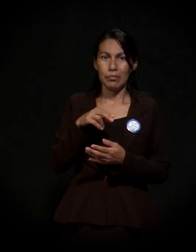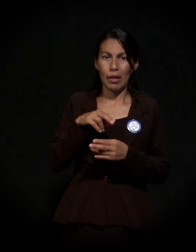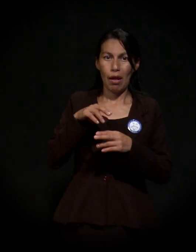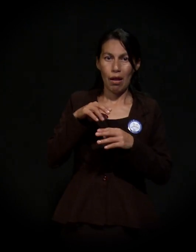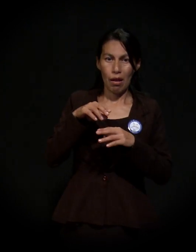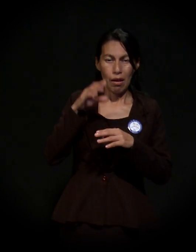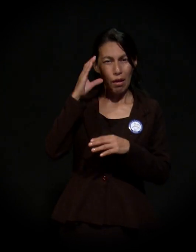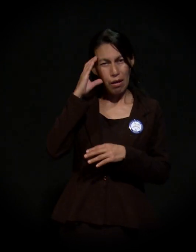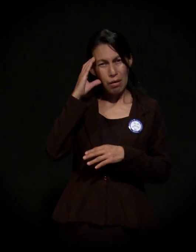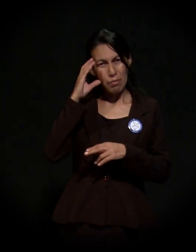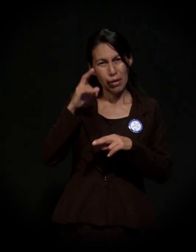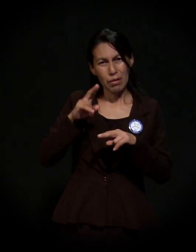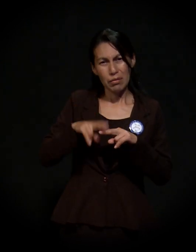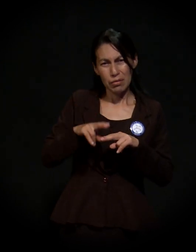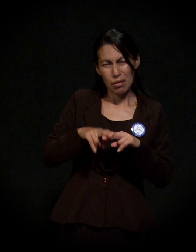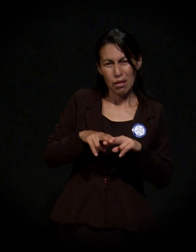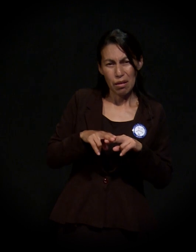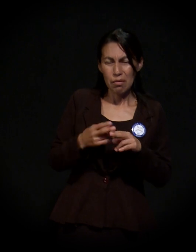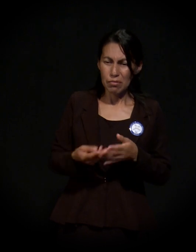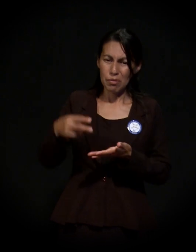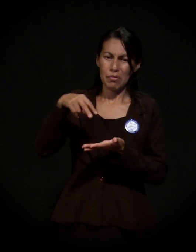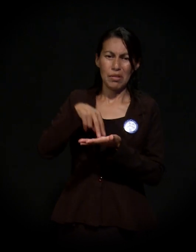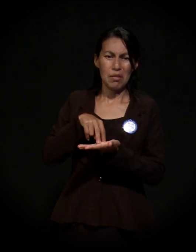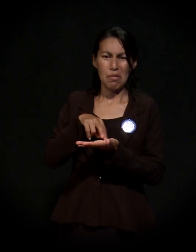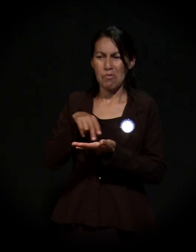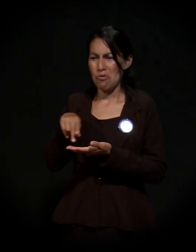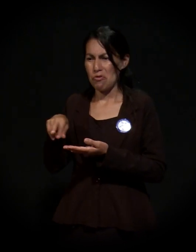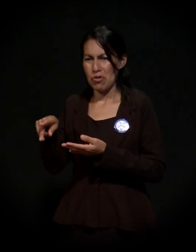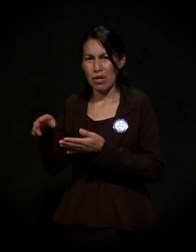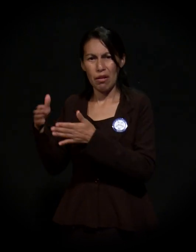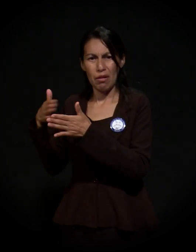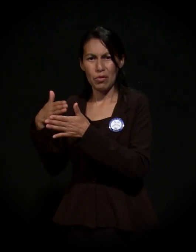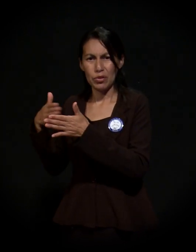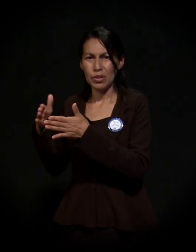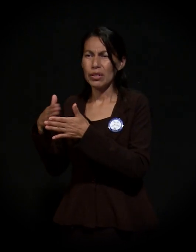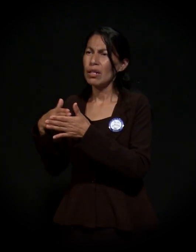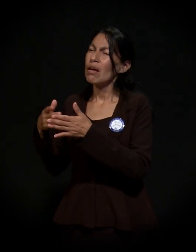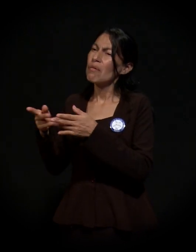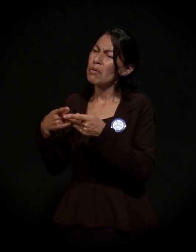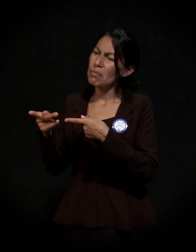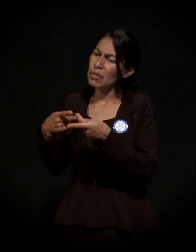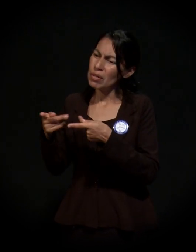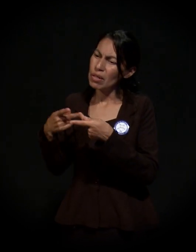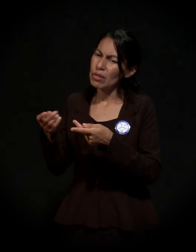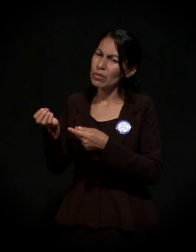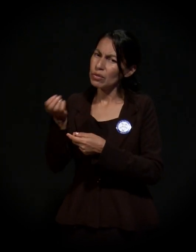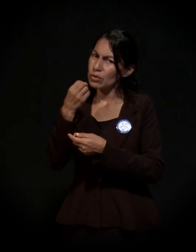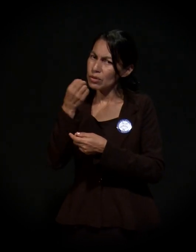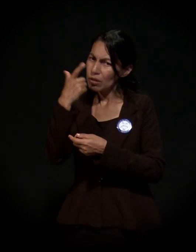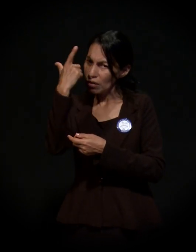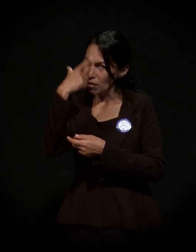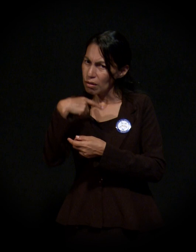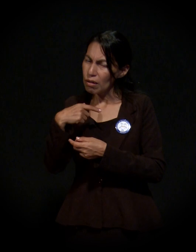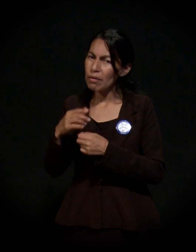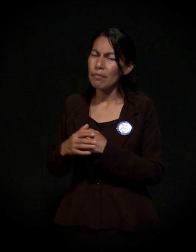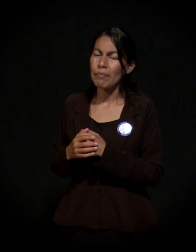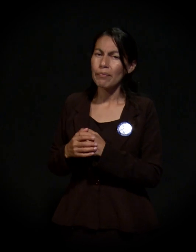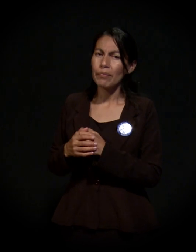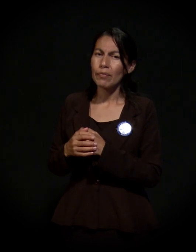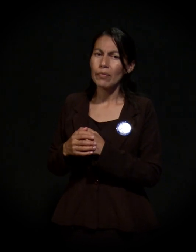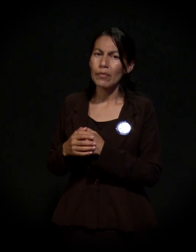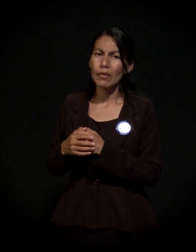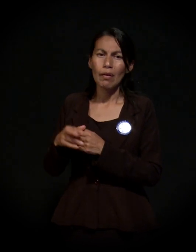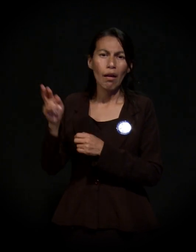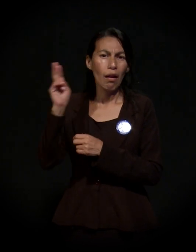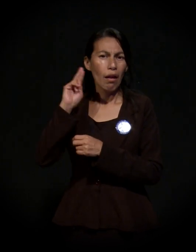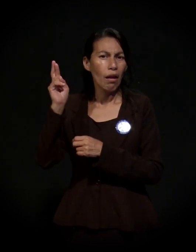y me fui a preparar la cena. Estaba en la cocina, en la estufa, haciendo la cena, y